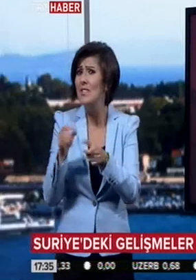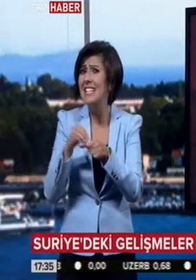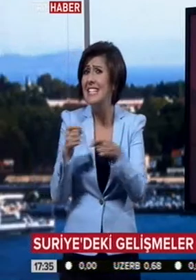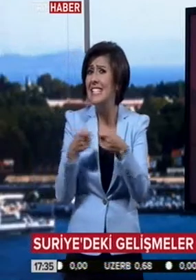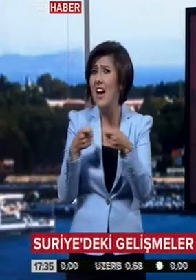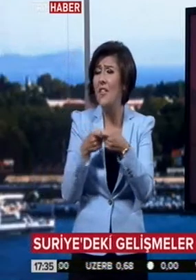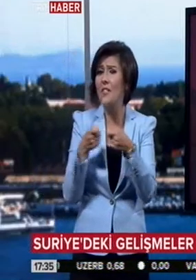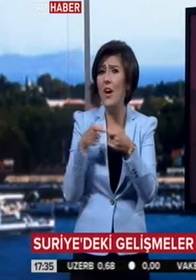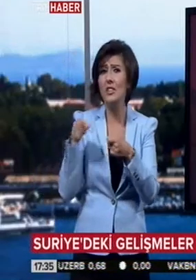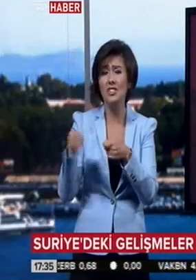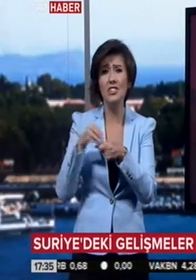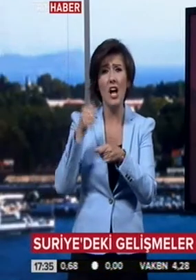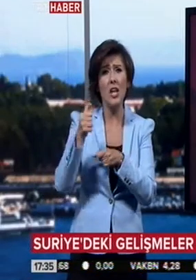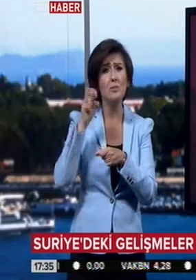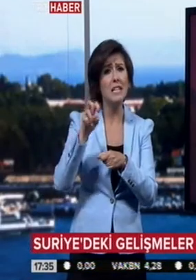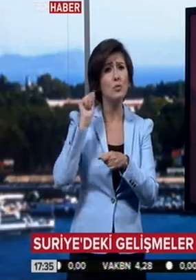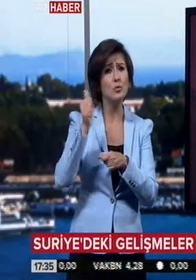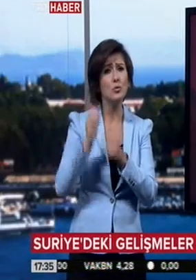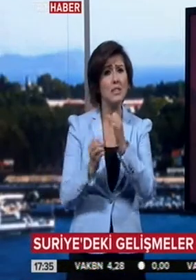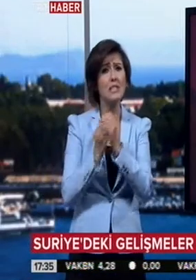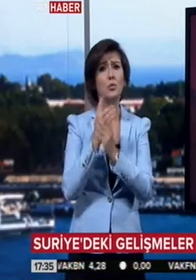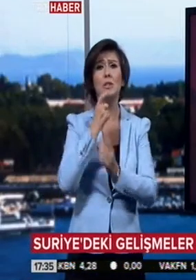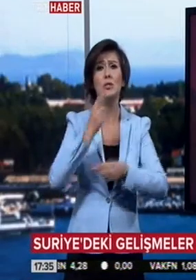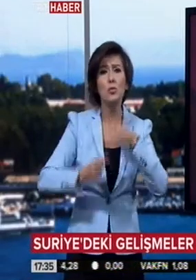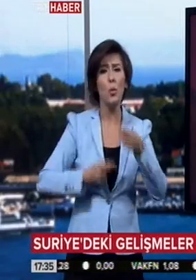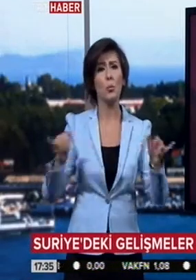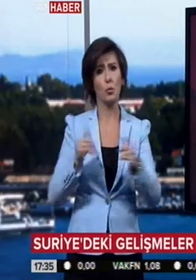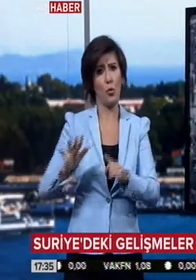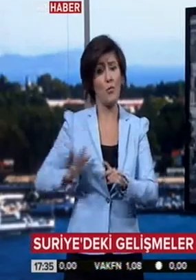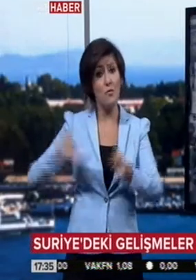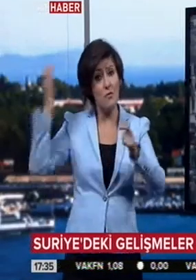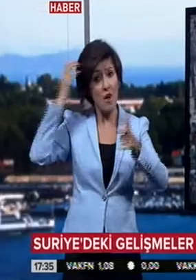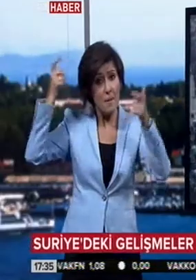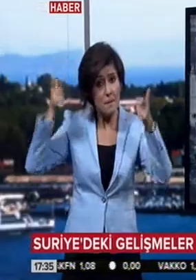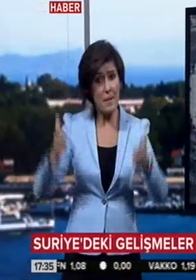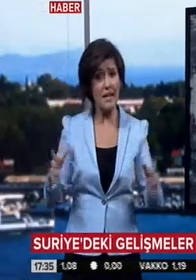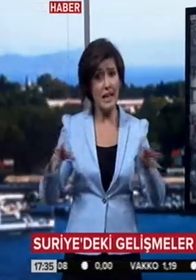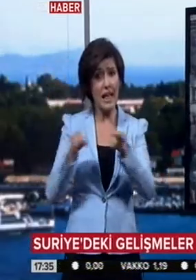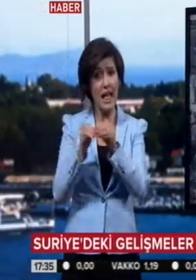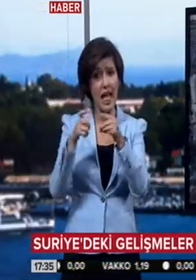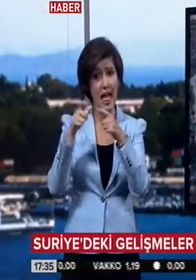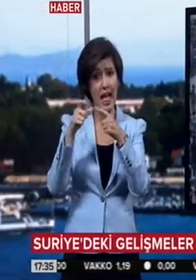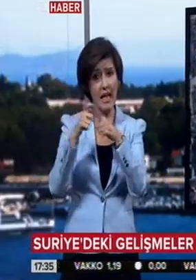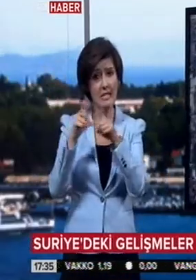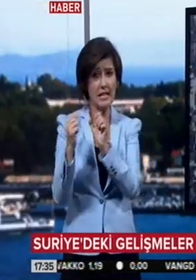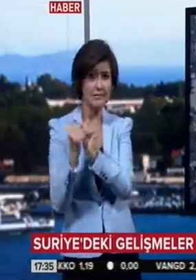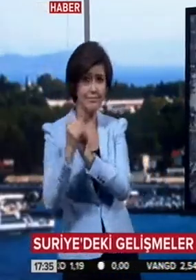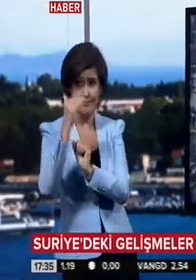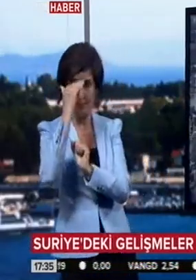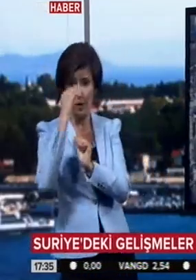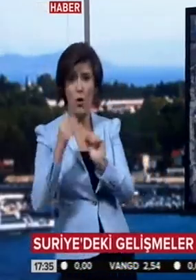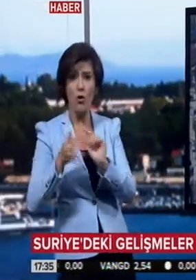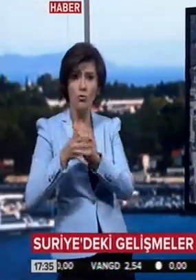Suriye iç savaşın gölgesinde 68. kuruluş yıl dönümünü kutluyor. Meydanlarda toplanan Esed yanlıları yönetime